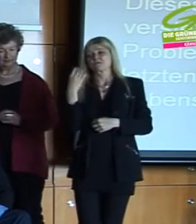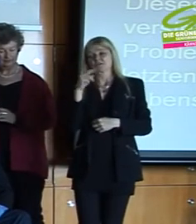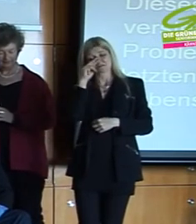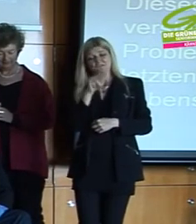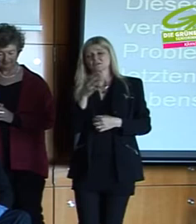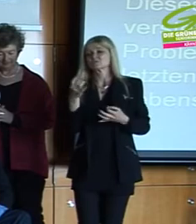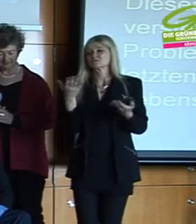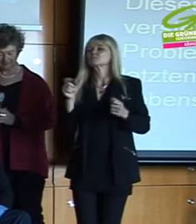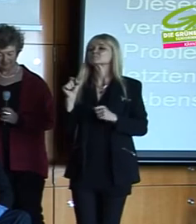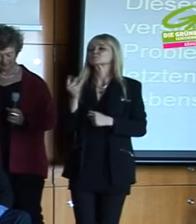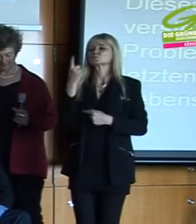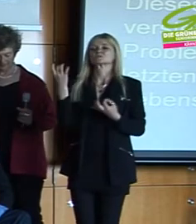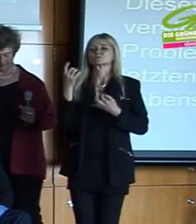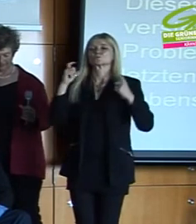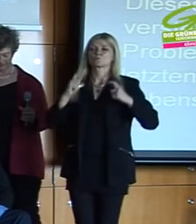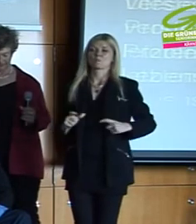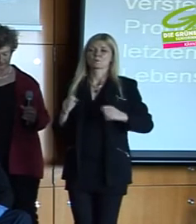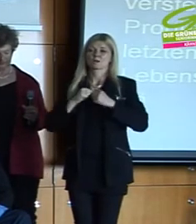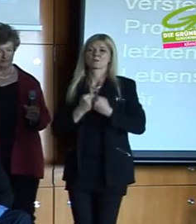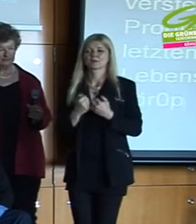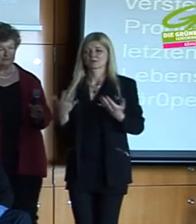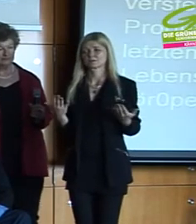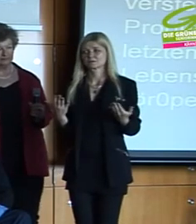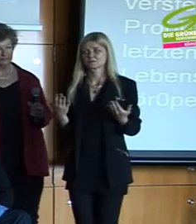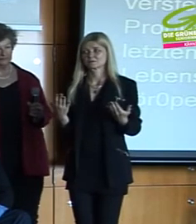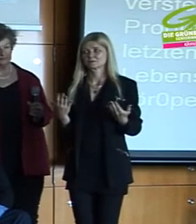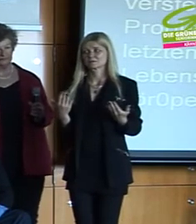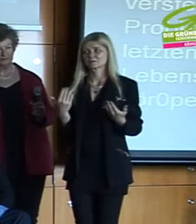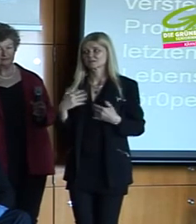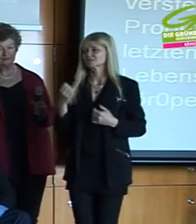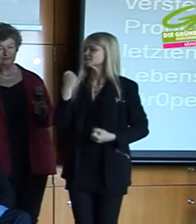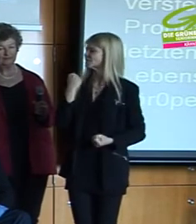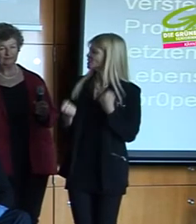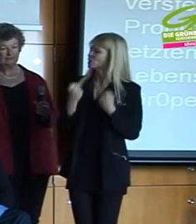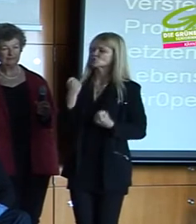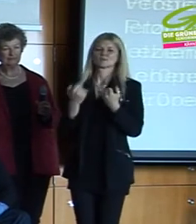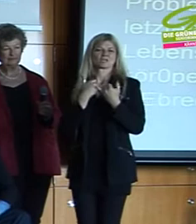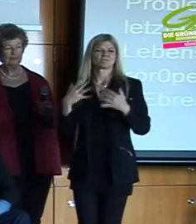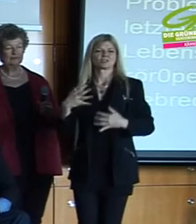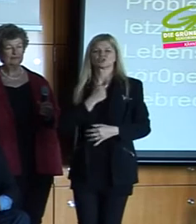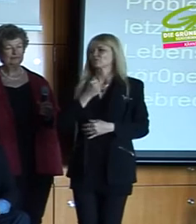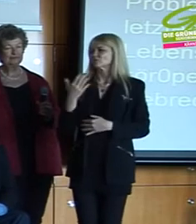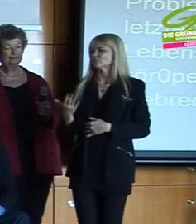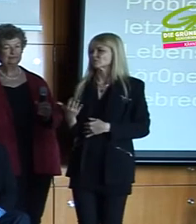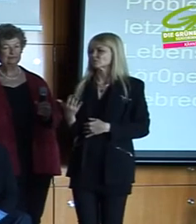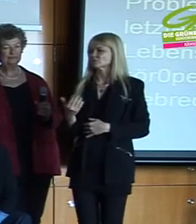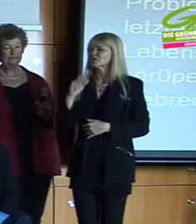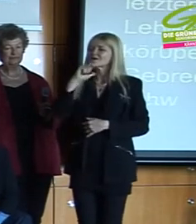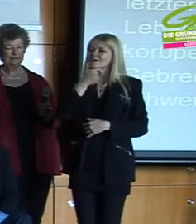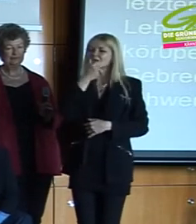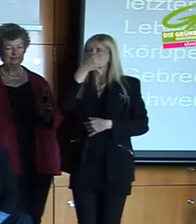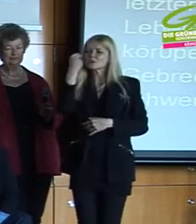Speziell körperliche Gebrechen sind sehr, sehr schwer zu bewältigen. Ältere Menschen brauchen